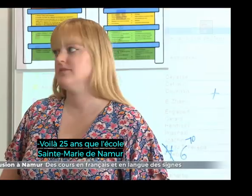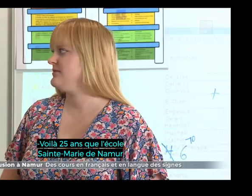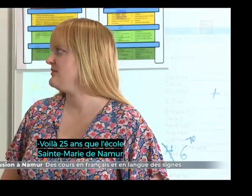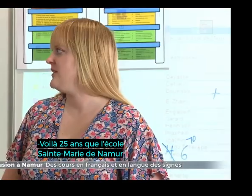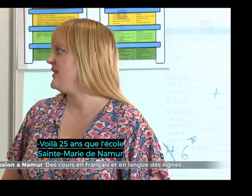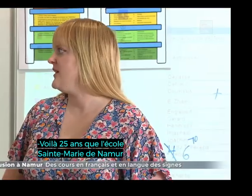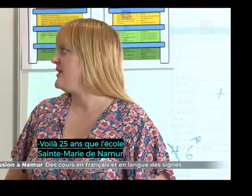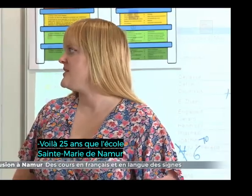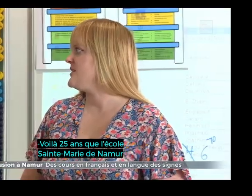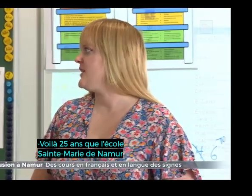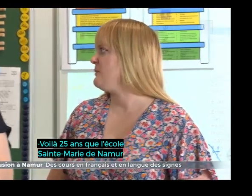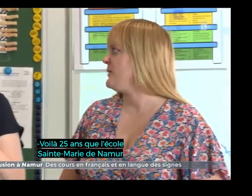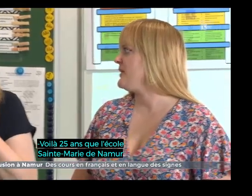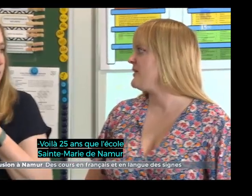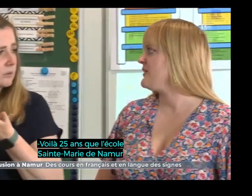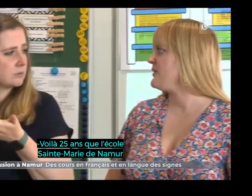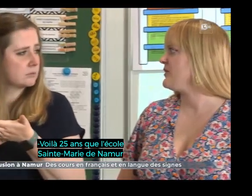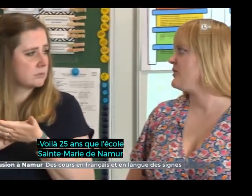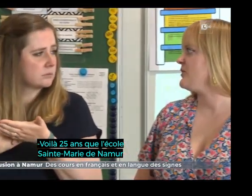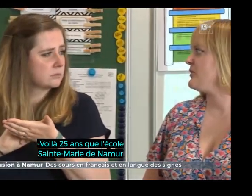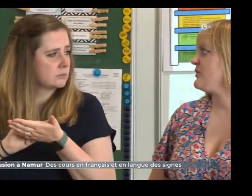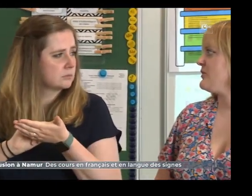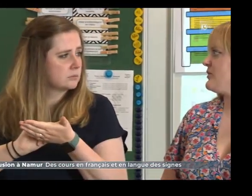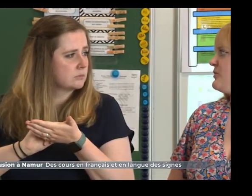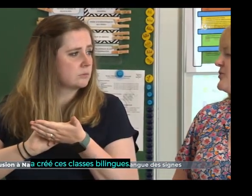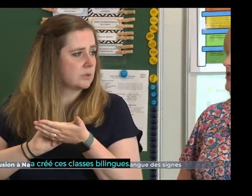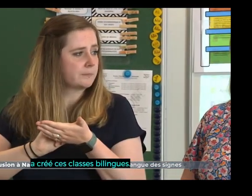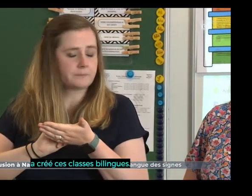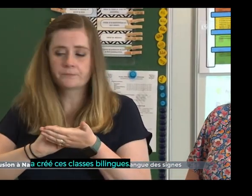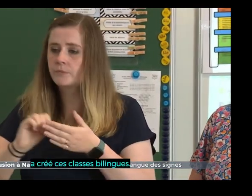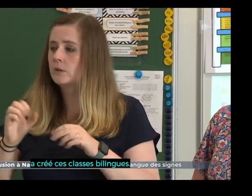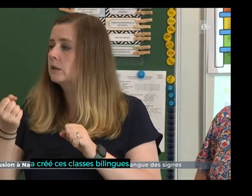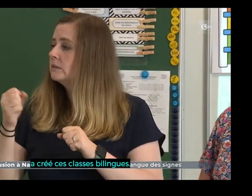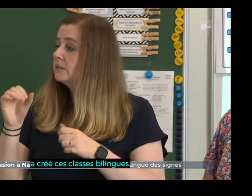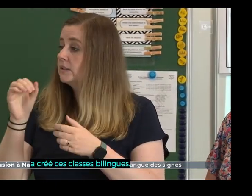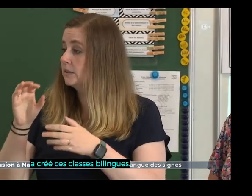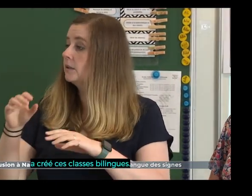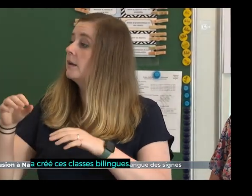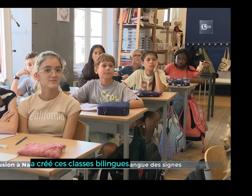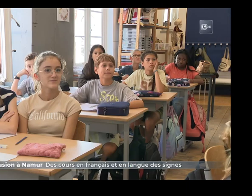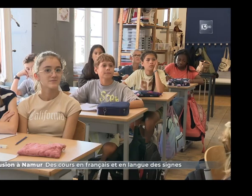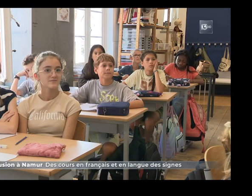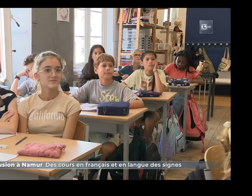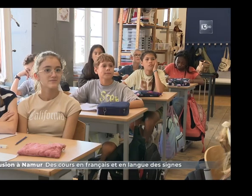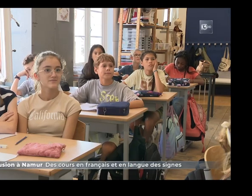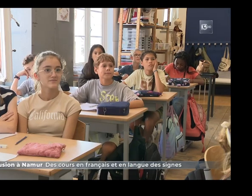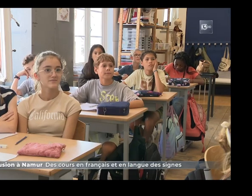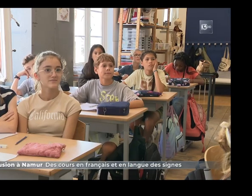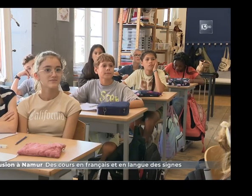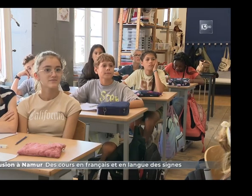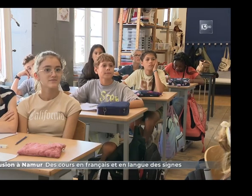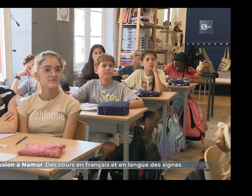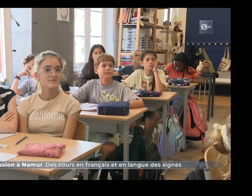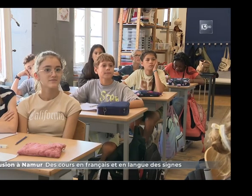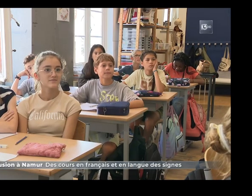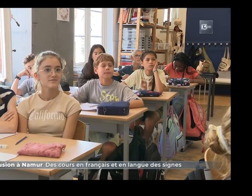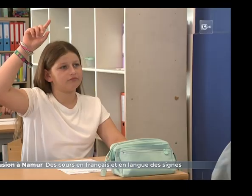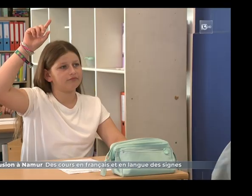créé ses classes bilingues. Tout est venu d'un parent qui souhaitait que son enfant sourd suive un parcours scolaire classique. Depuis, les élèves malentendants